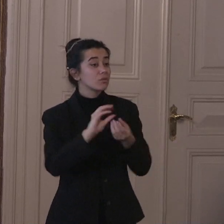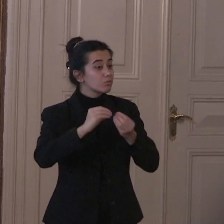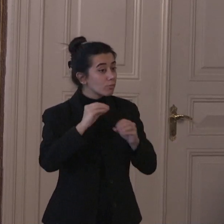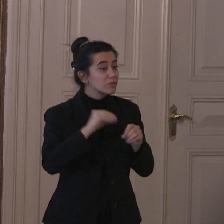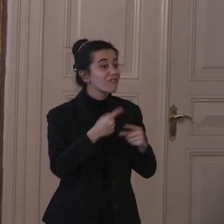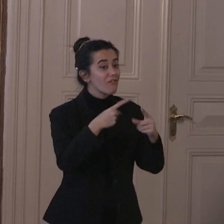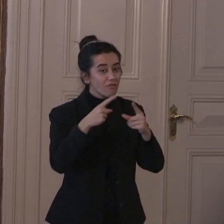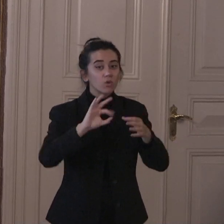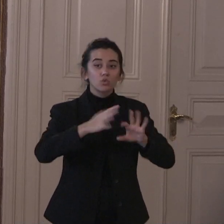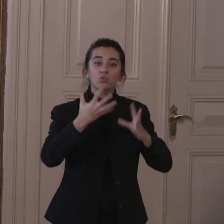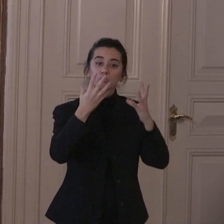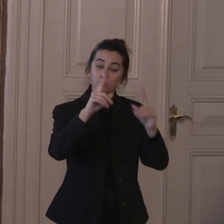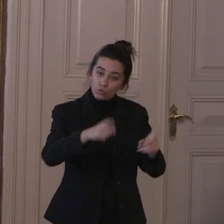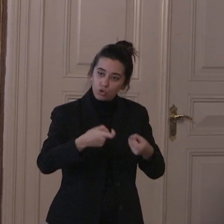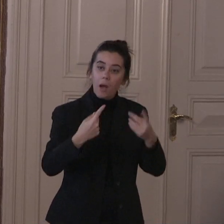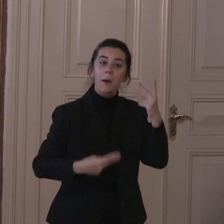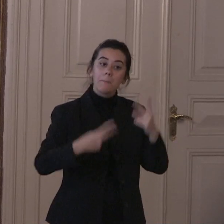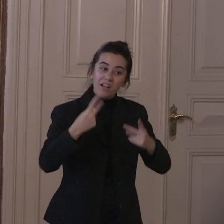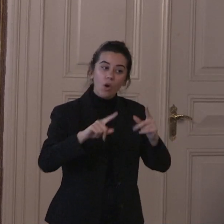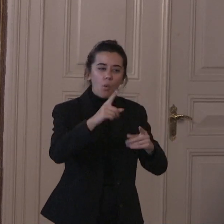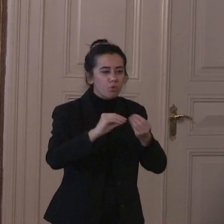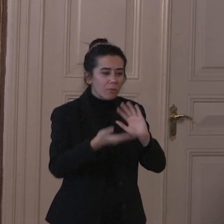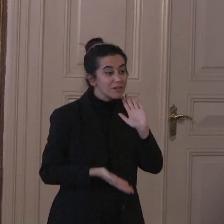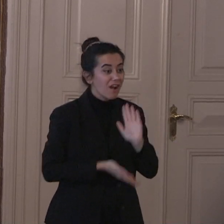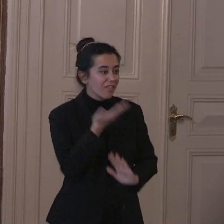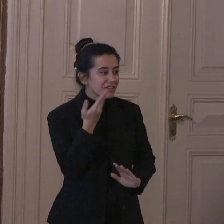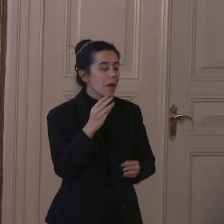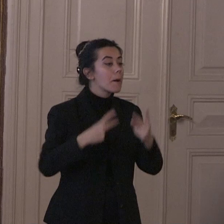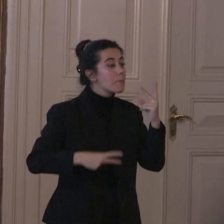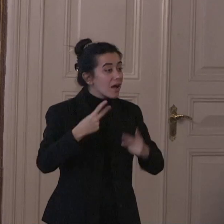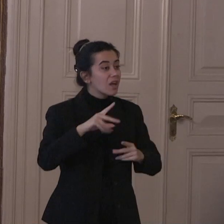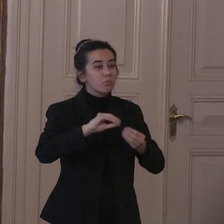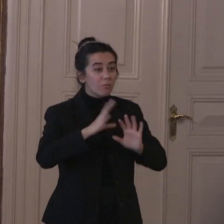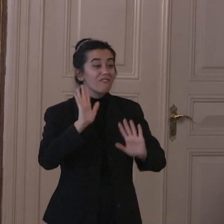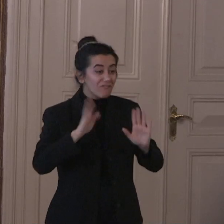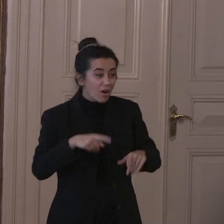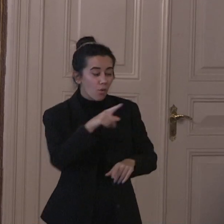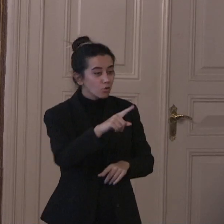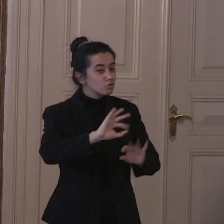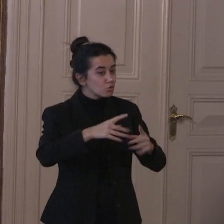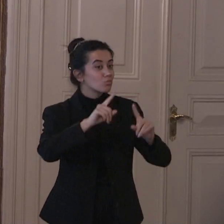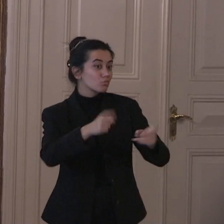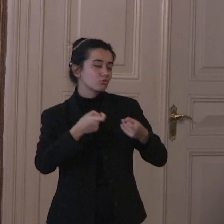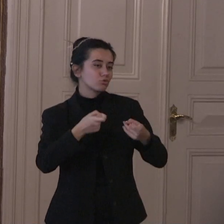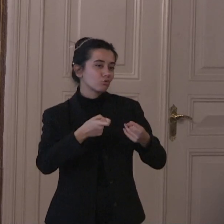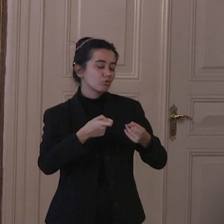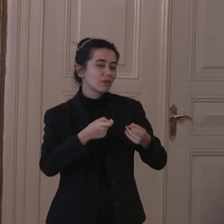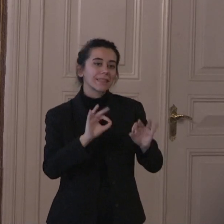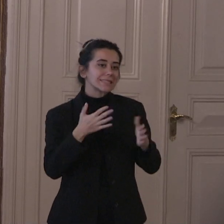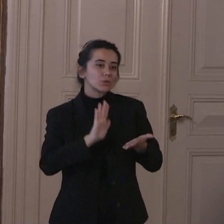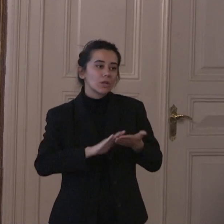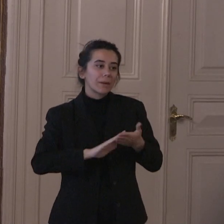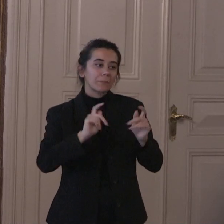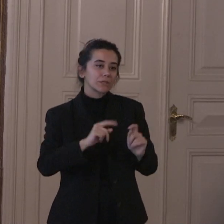Bazen sorunun kendisini ortadan kaldırdık. Bazen de alternatif yollarla sorunların üstesinden geldik. Bu konuda hem